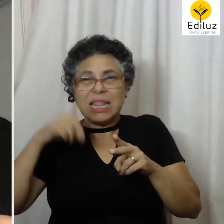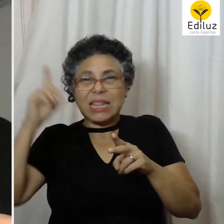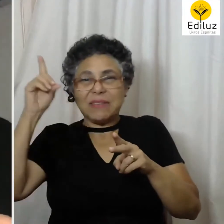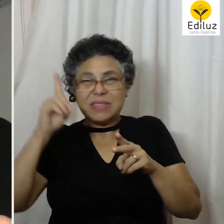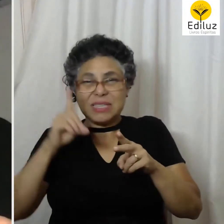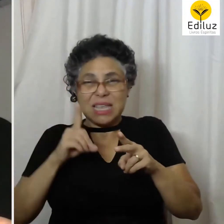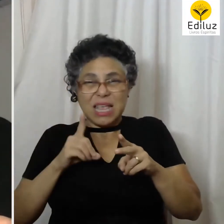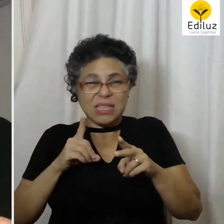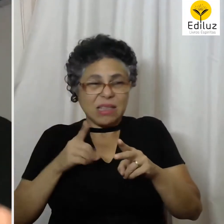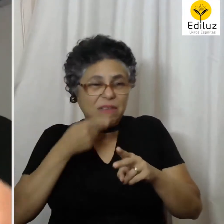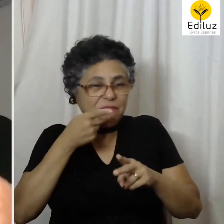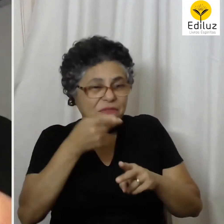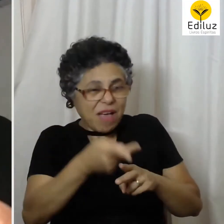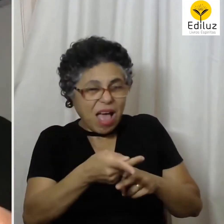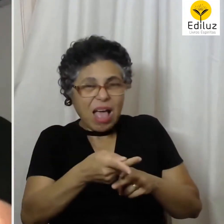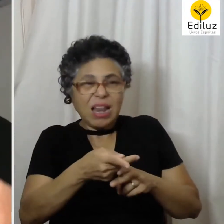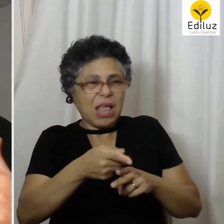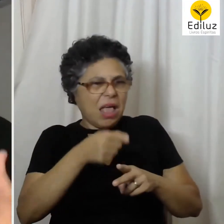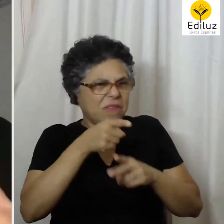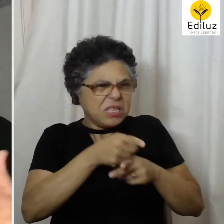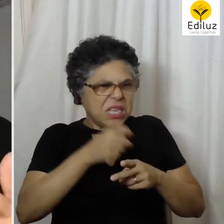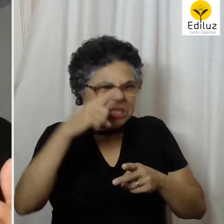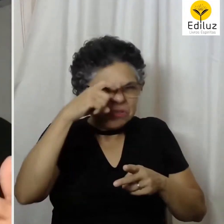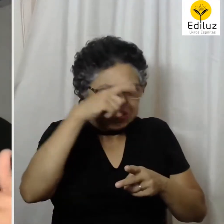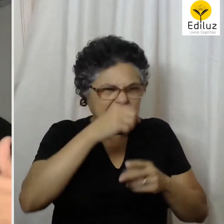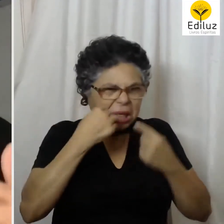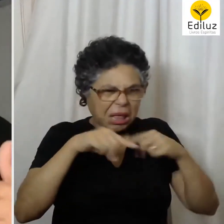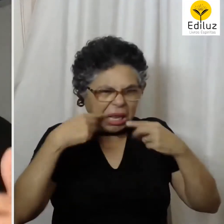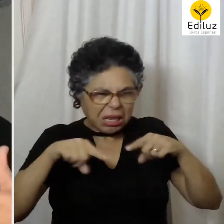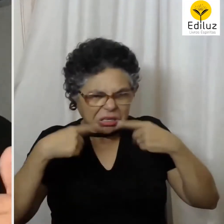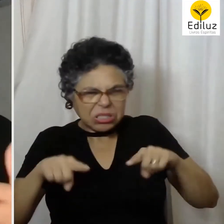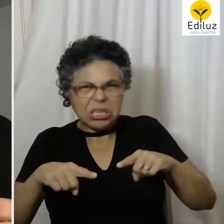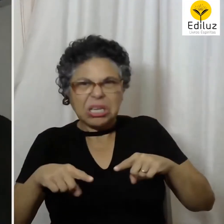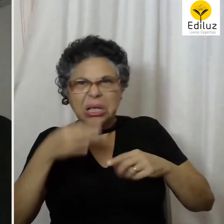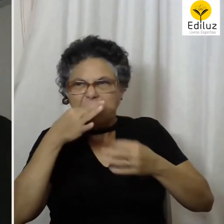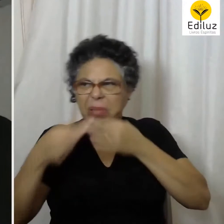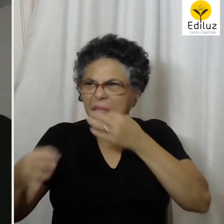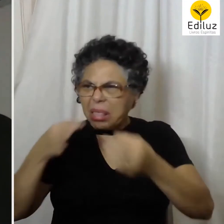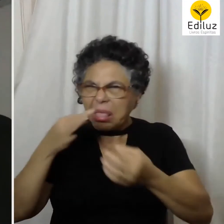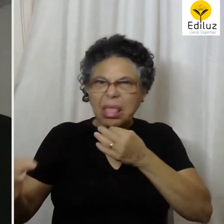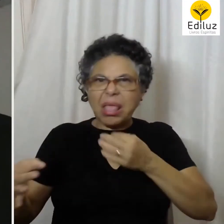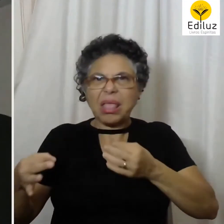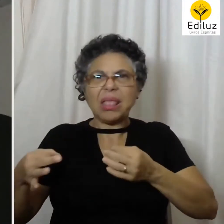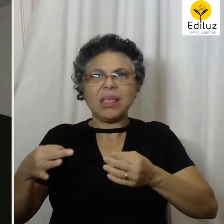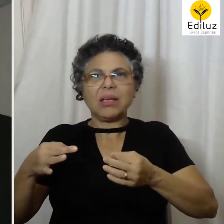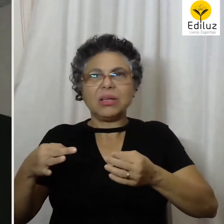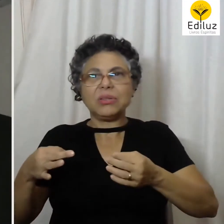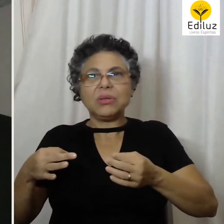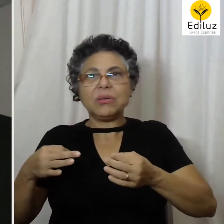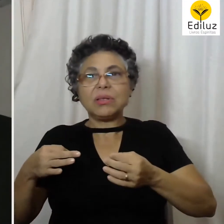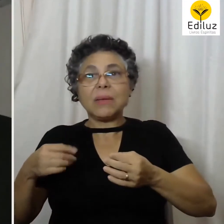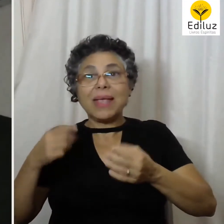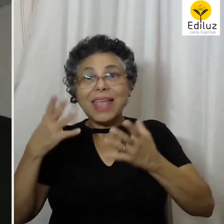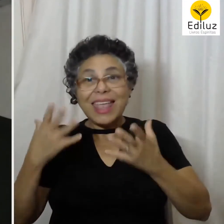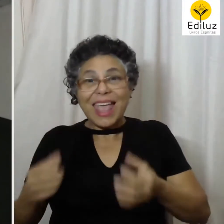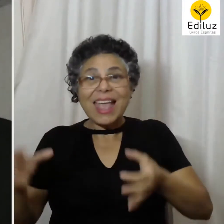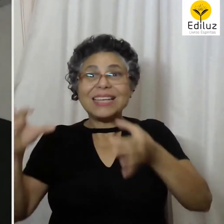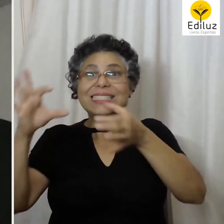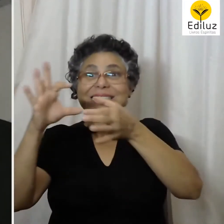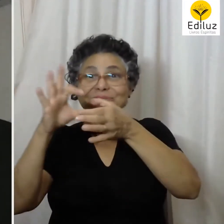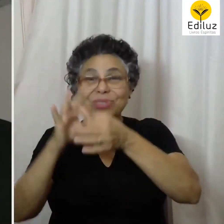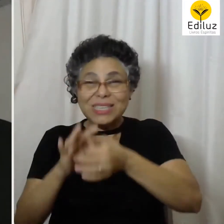filhos e que dificultam, que criticam seus filhos quando têm a iniciativa de se unir e de ter